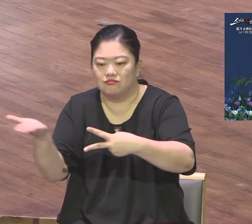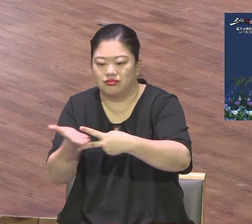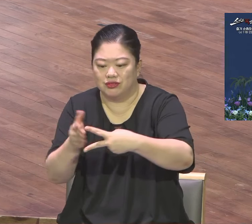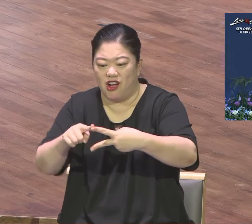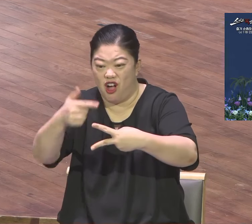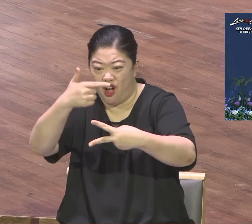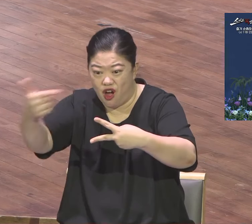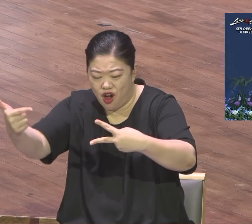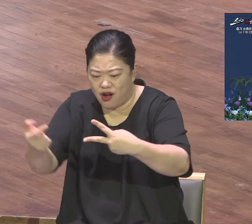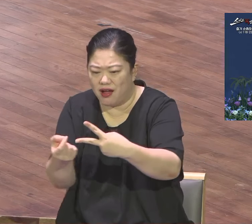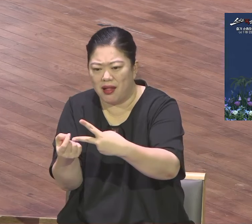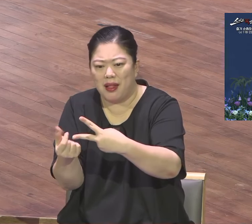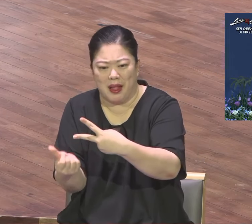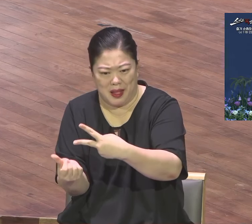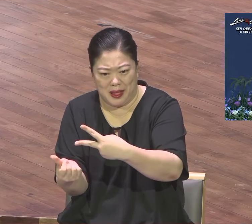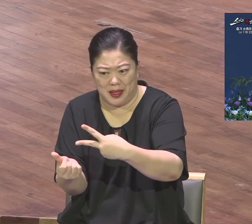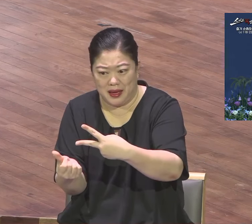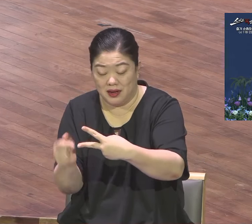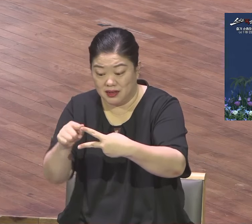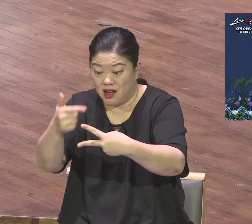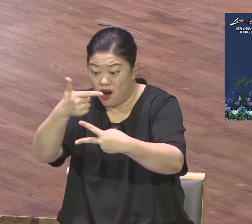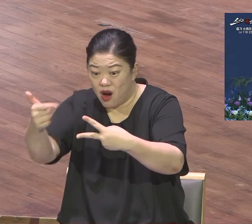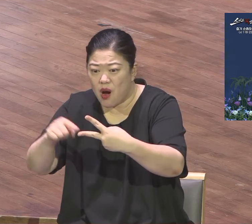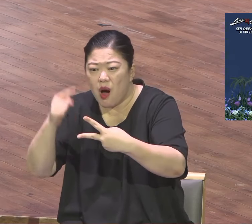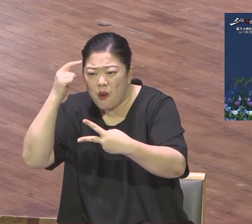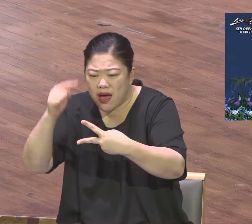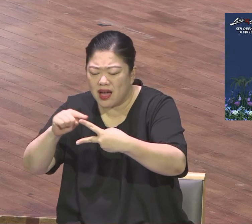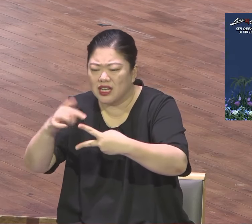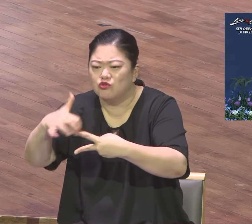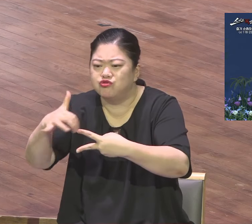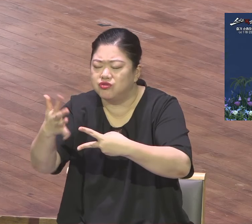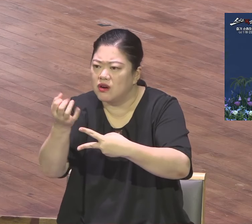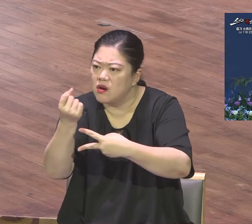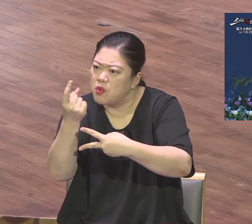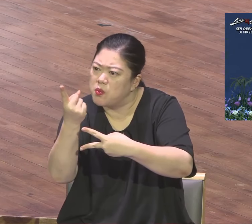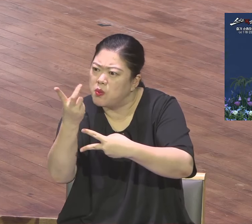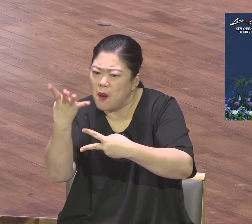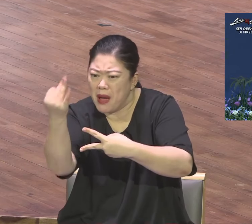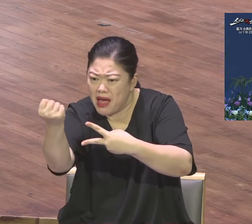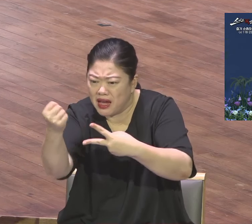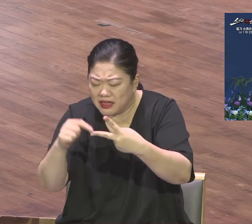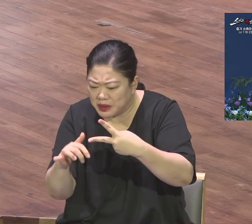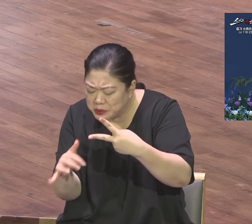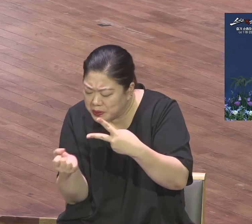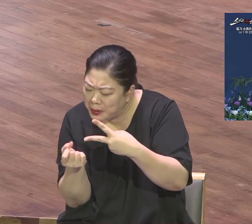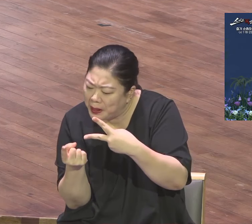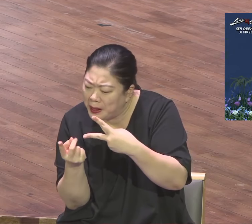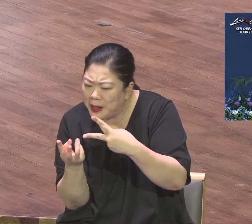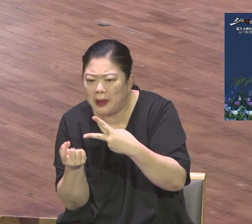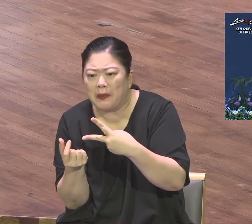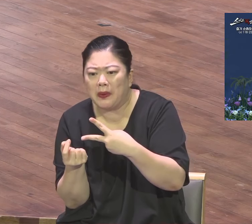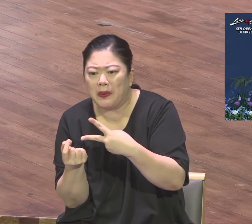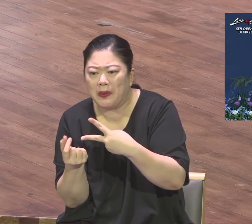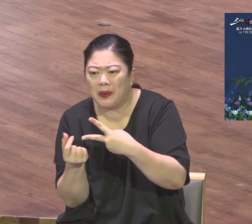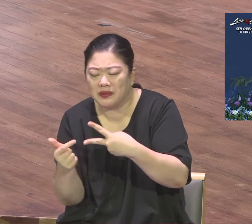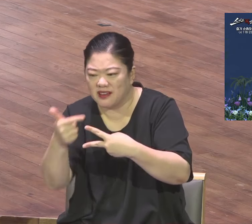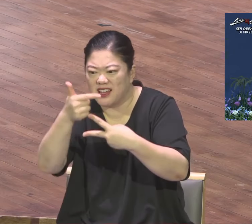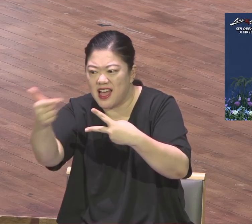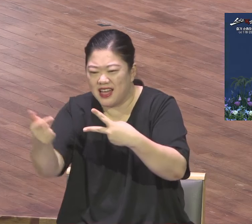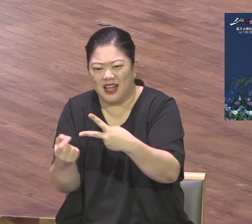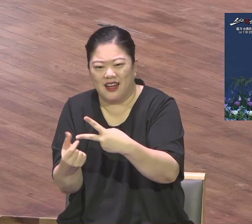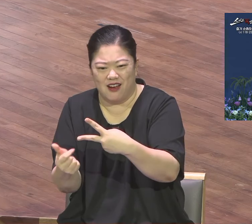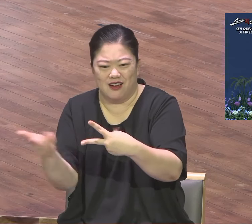이렇게 구분하는데 그 이유는 그 분량에 따라서 그렇게 크고 작게